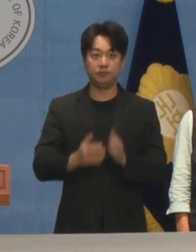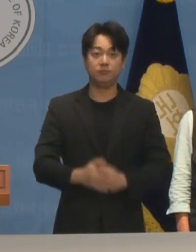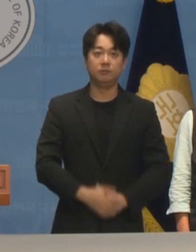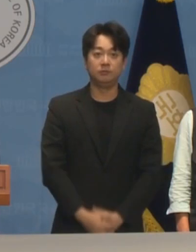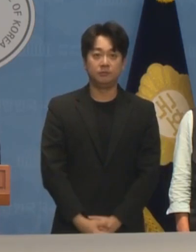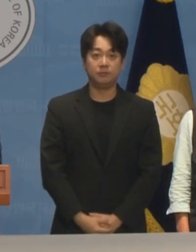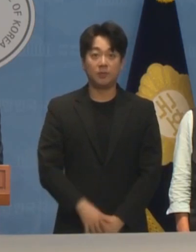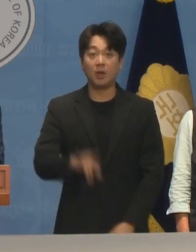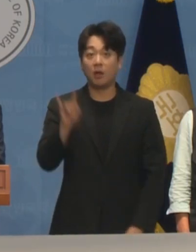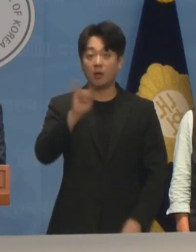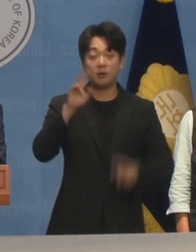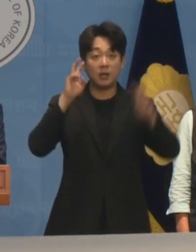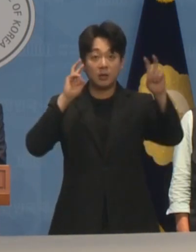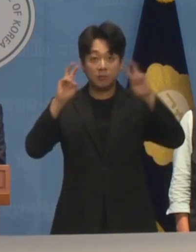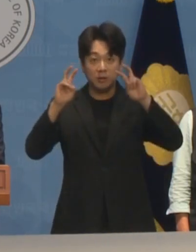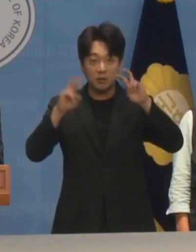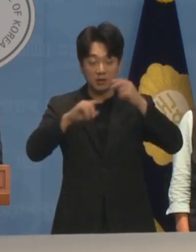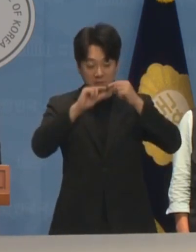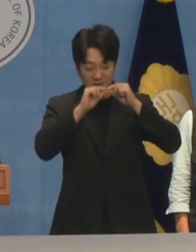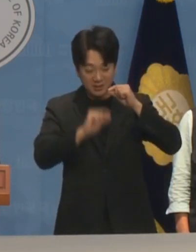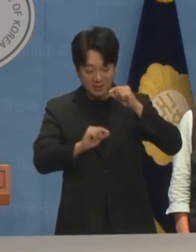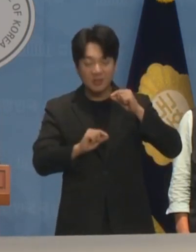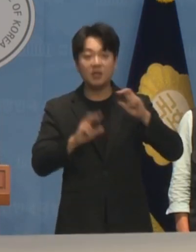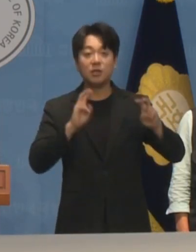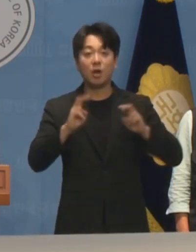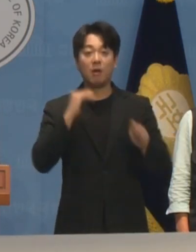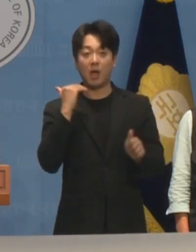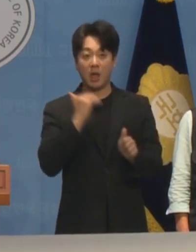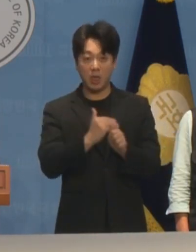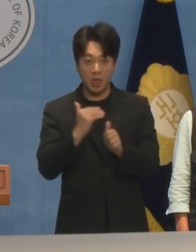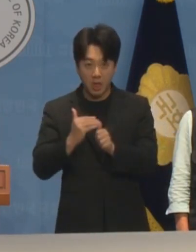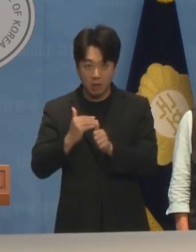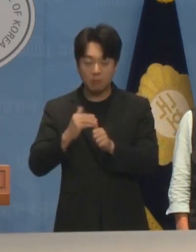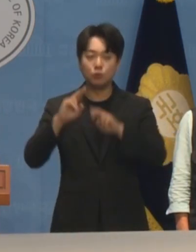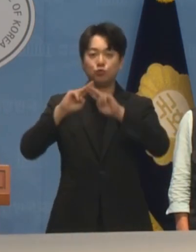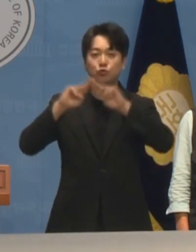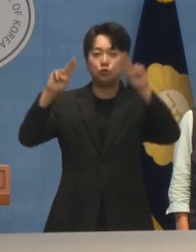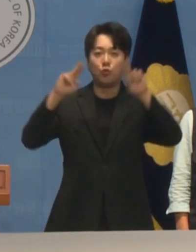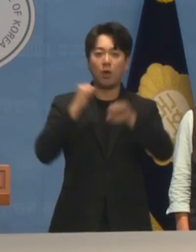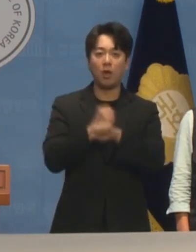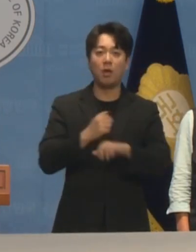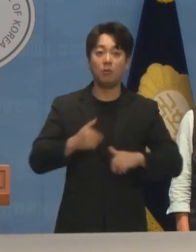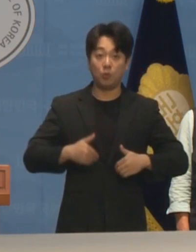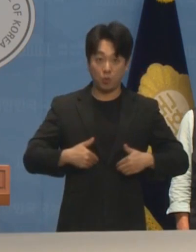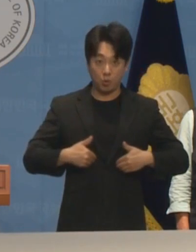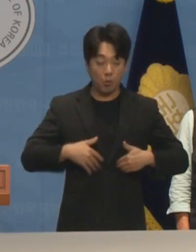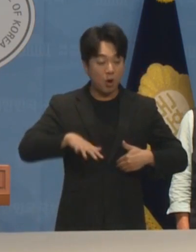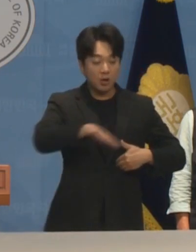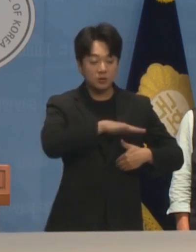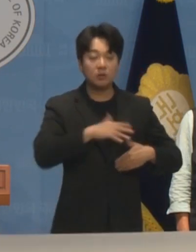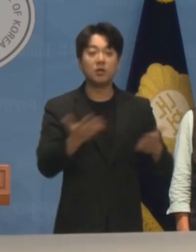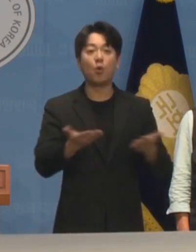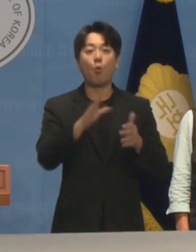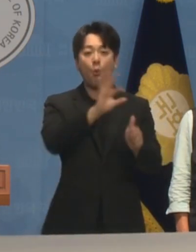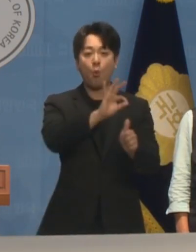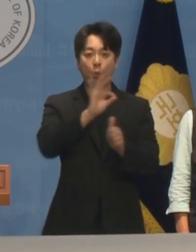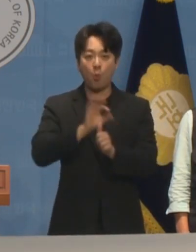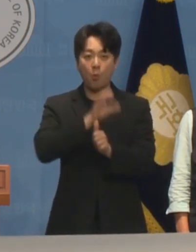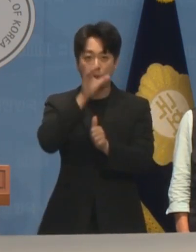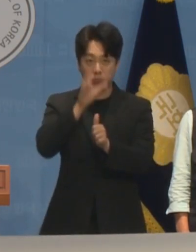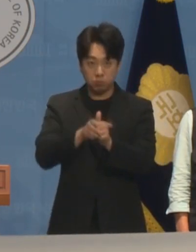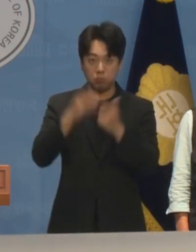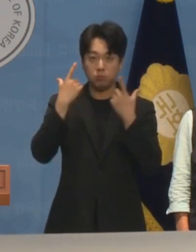현대자동차는 정리해고 방침을 철회하고 이수기업 노동자 전원에 대해 고용 승계를 해야 합니다.